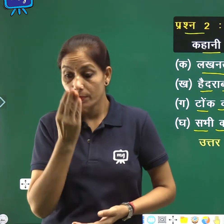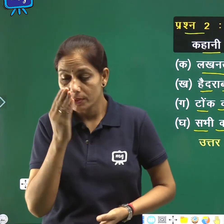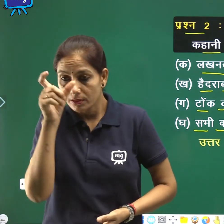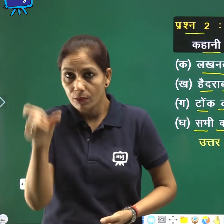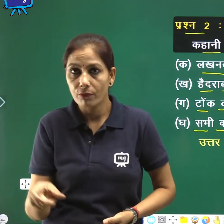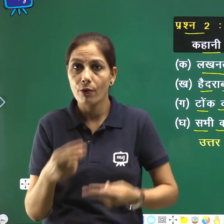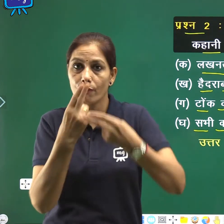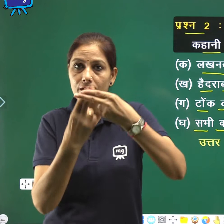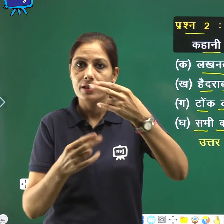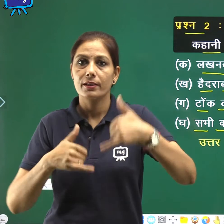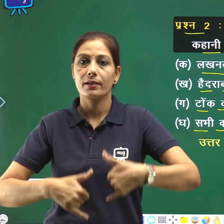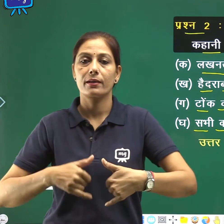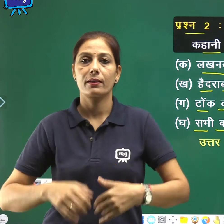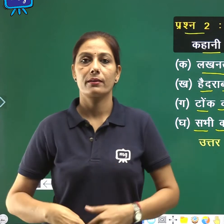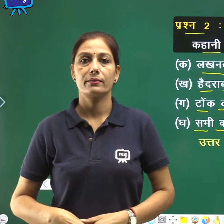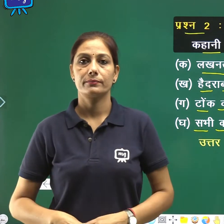वर्णन किया गया है।